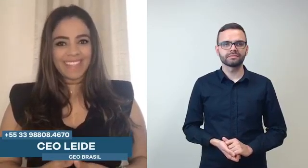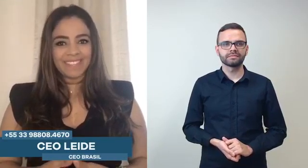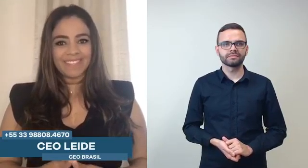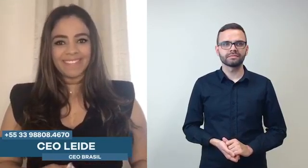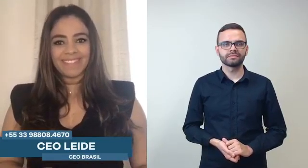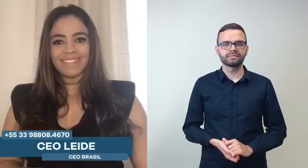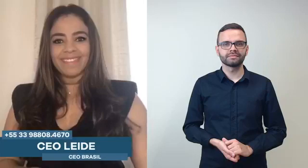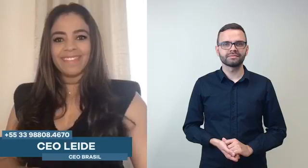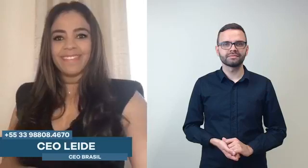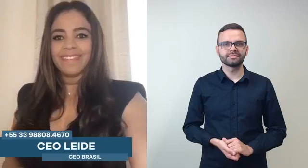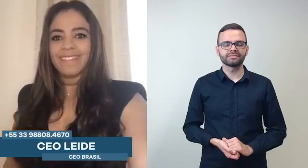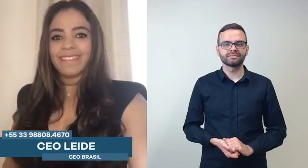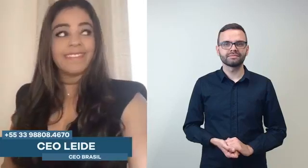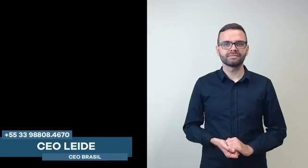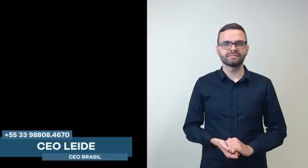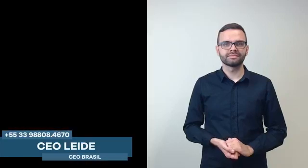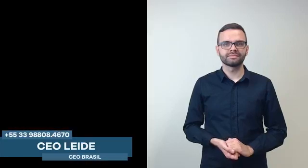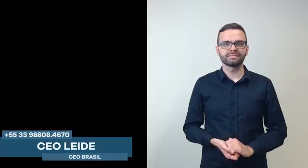33988084670.